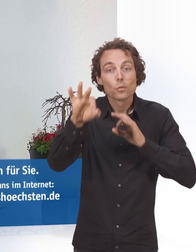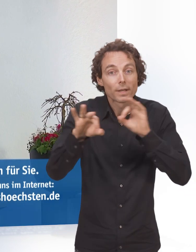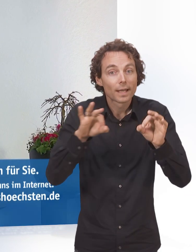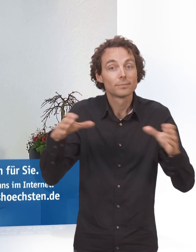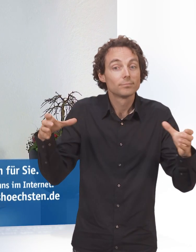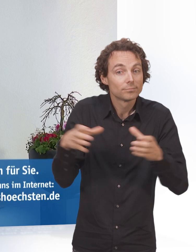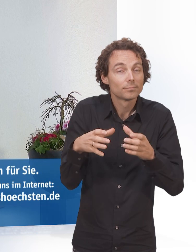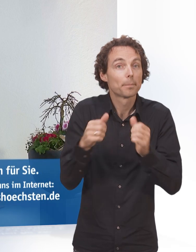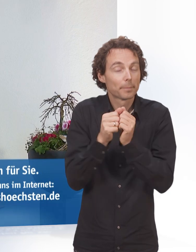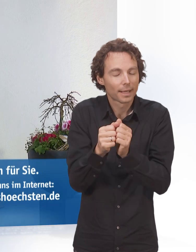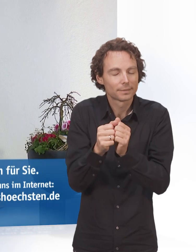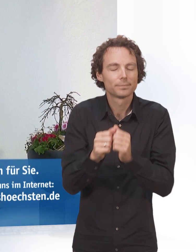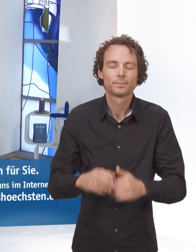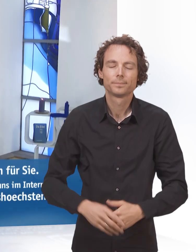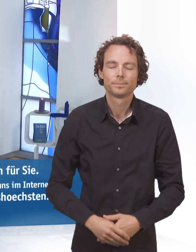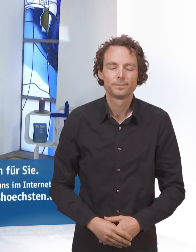miteinander beten.